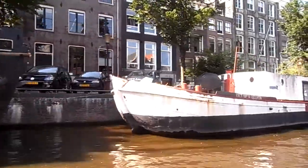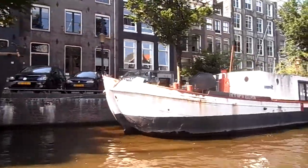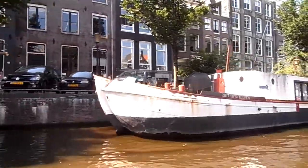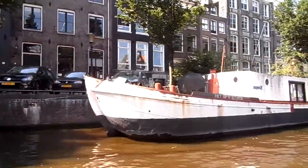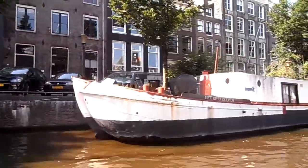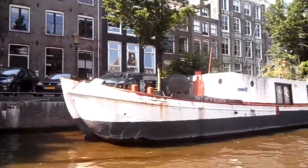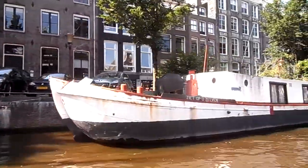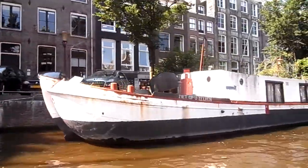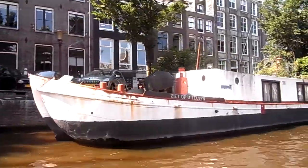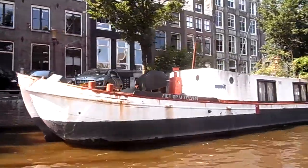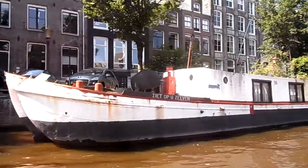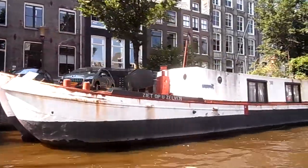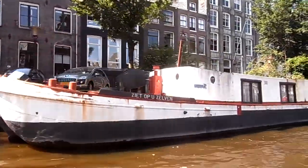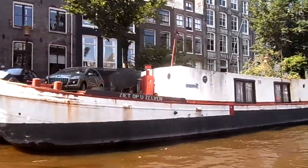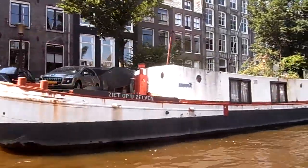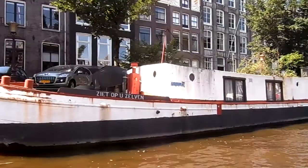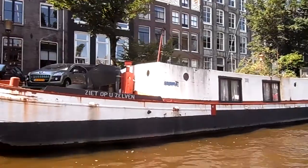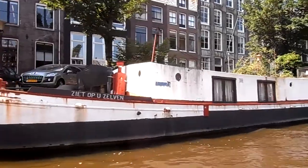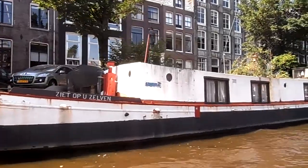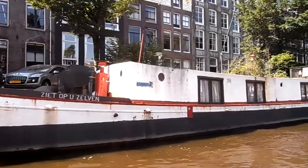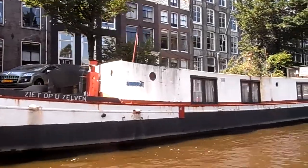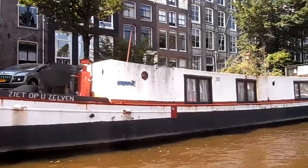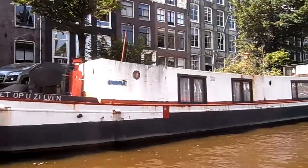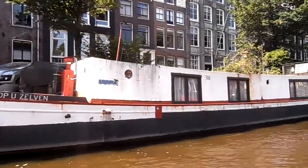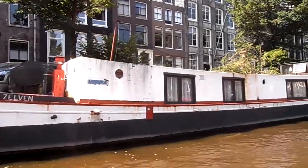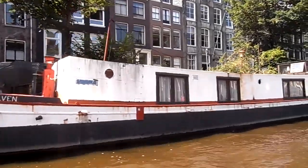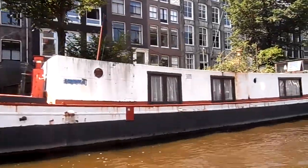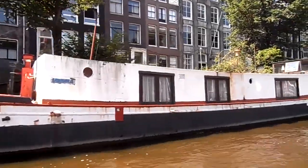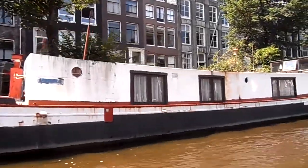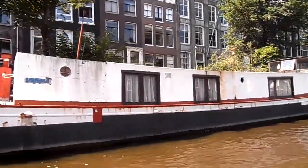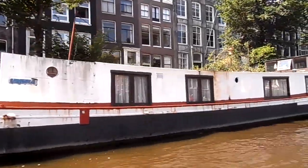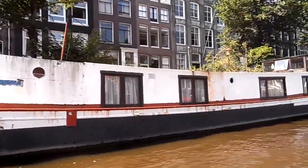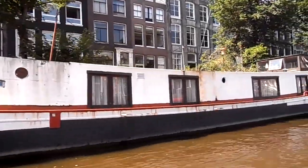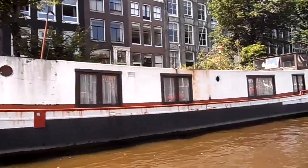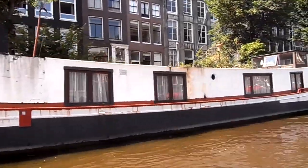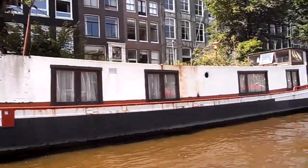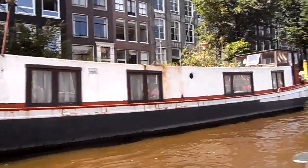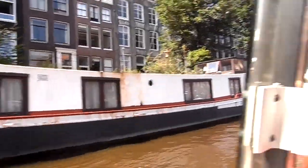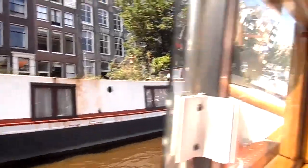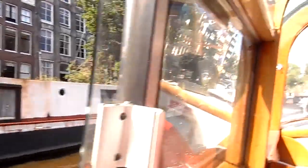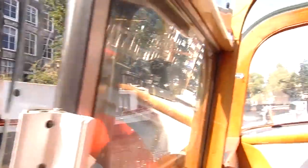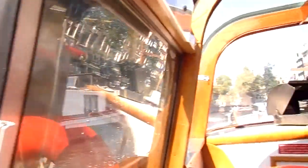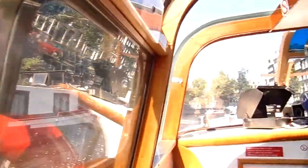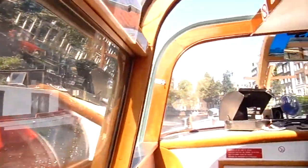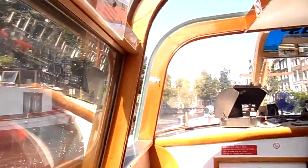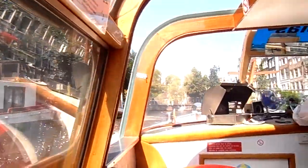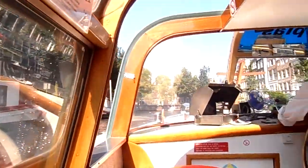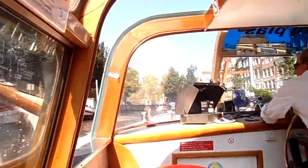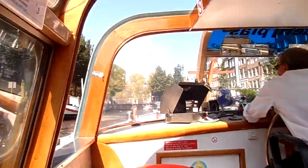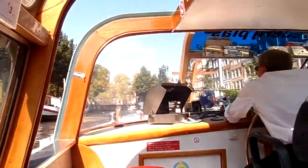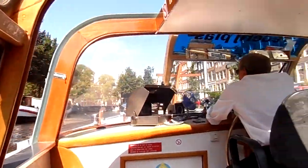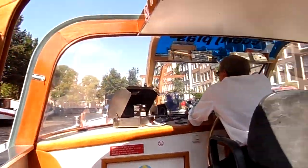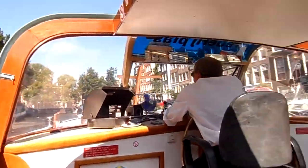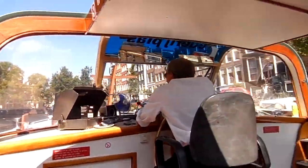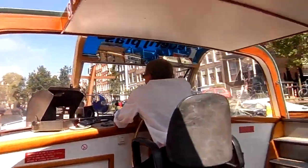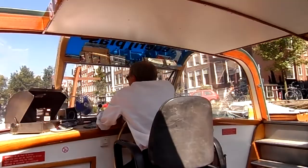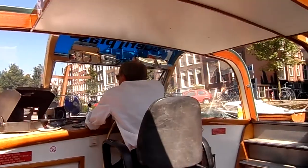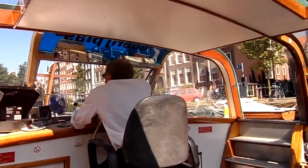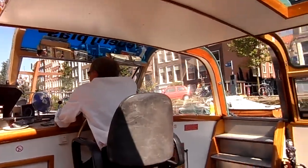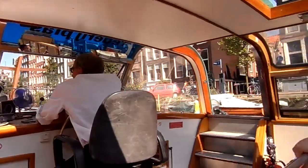tief wie möglich zu bauen. Viele Häuser haben dann auch Hinterhäuser, weil es preiswerter war. Im 17. Jahrhundert ist dann auch eine bestimmte